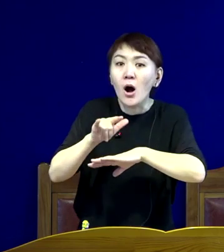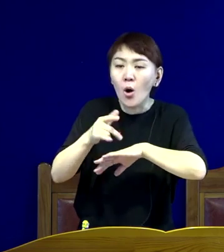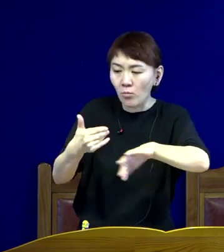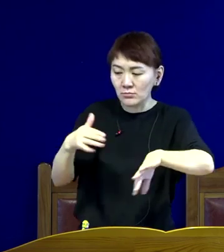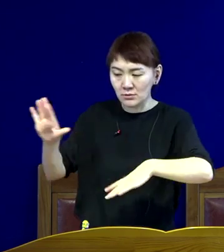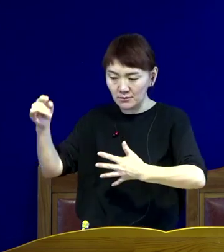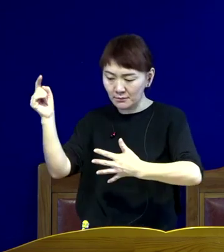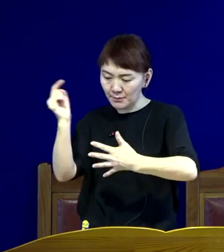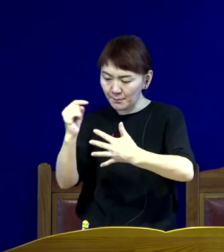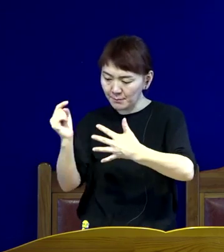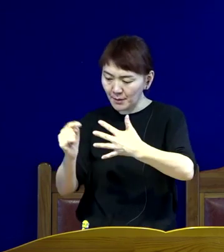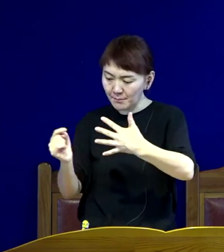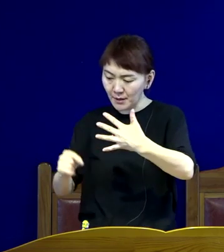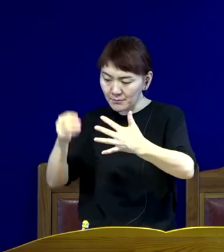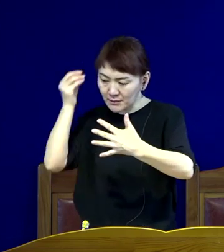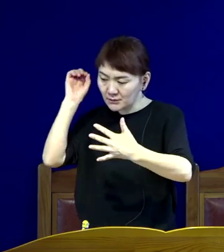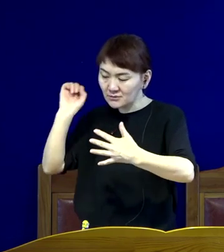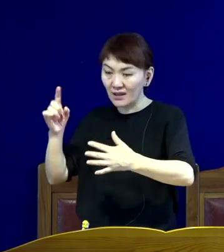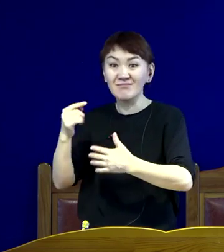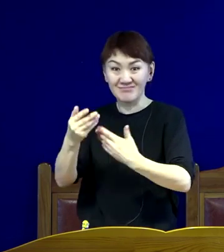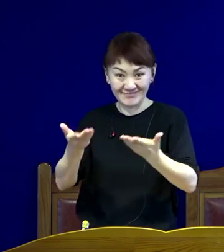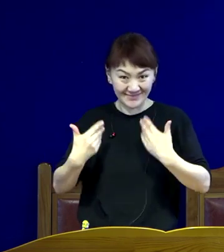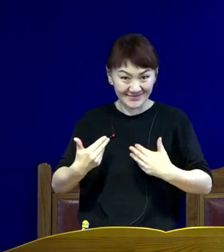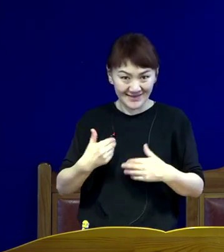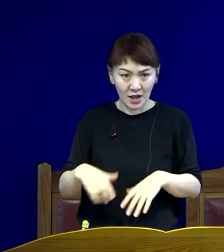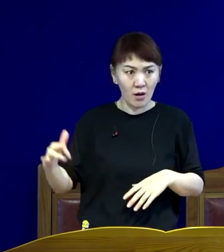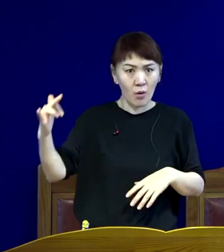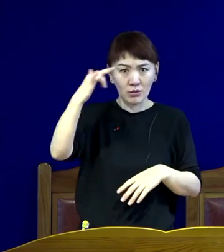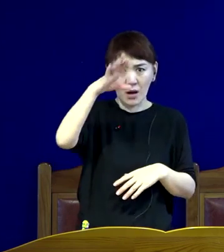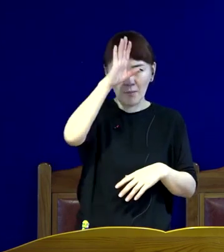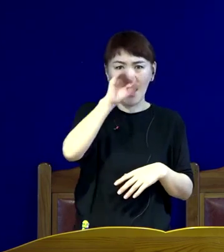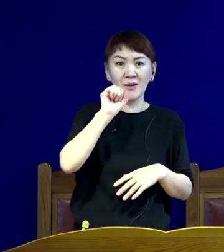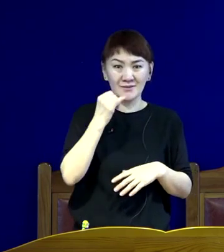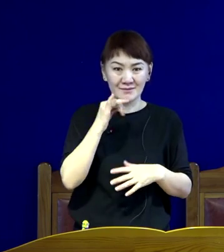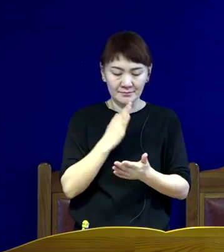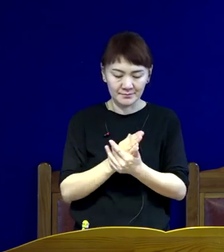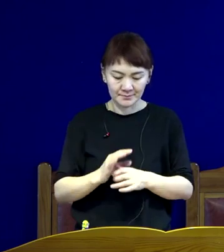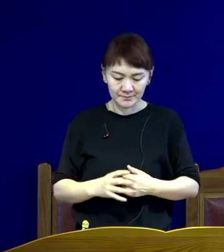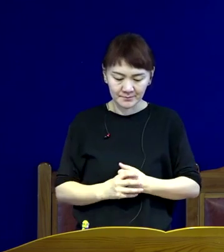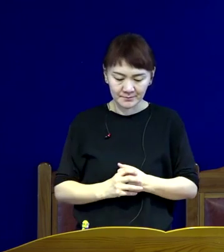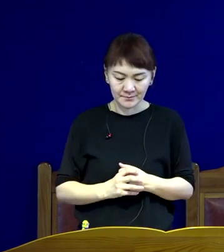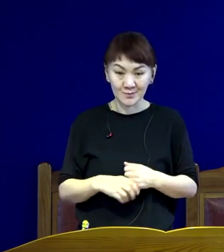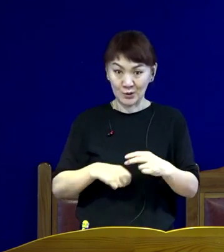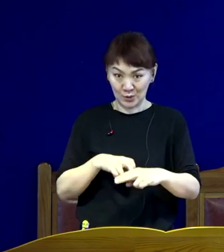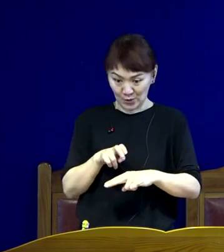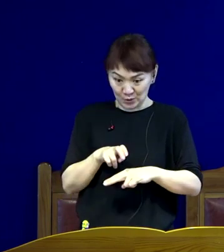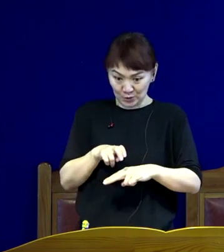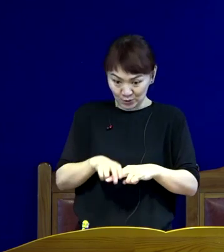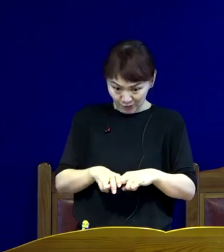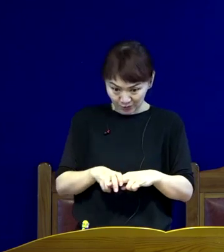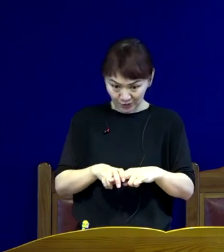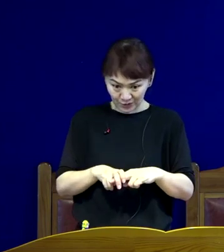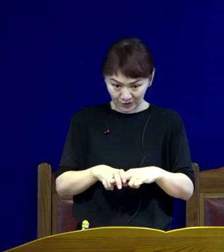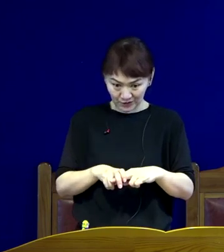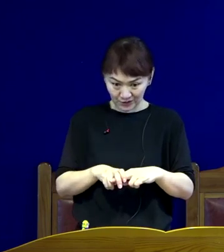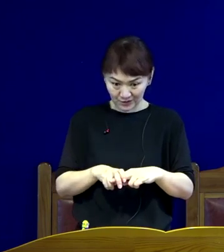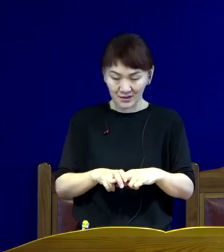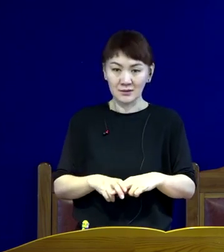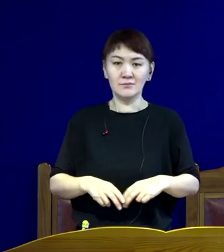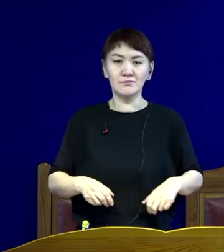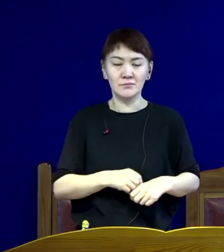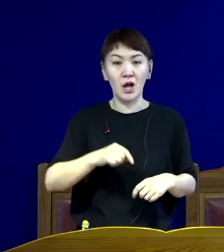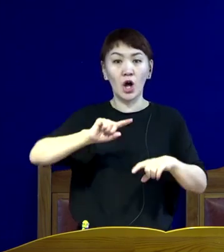зарлаж өгдөг. Гэтэл онгоц агаарт аюултай байдал дотор ороод яг сууж байгаа суудлын дээрээс хүчил төрөгчийн маск унж